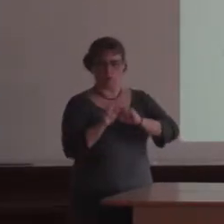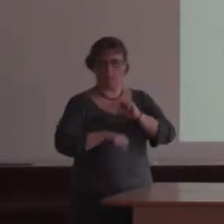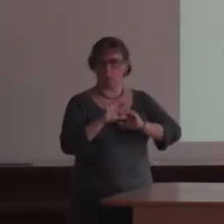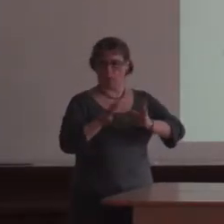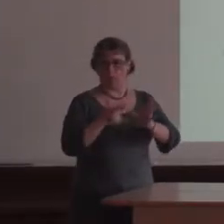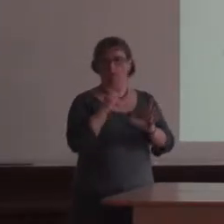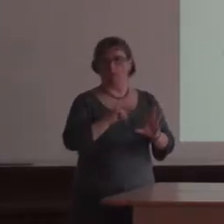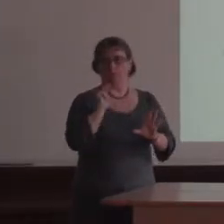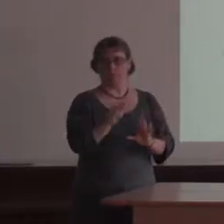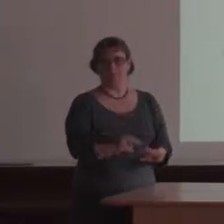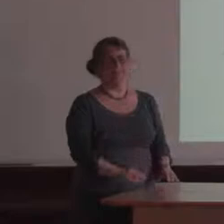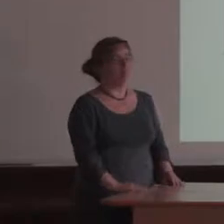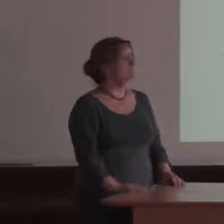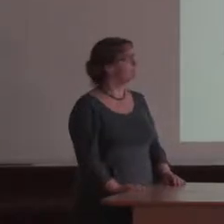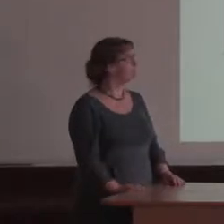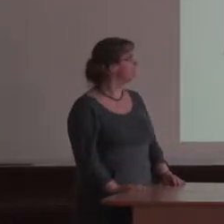voir ce qui s'est passé.